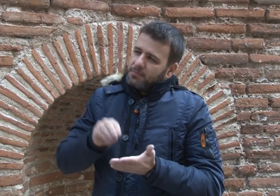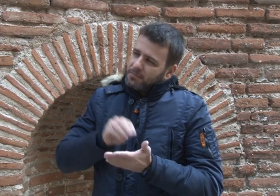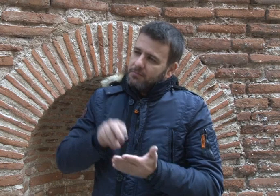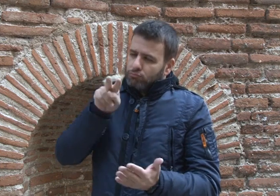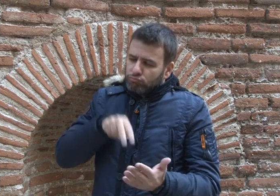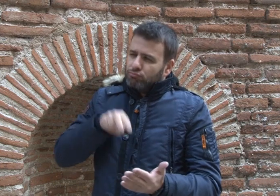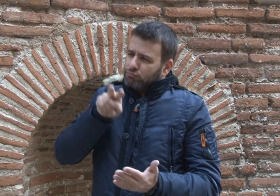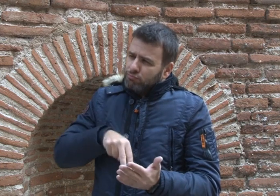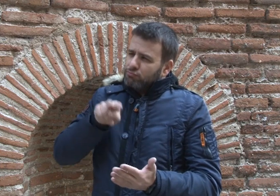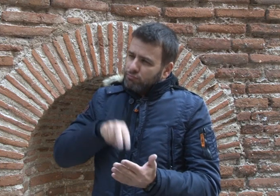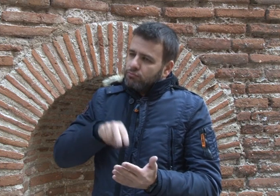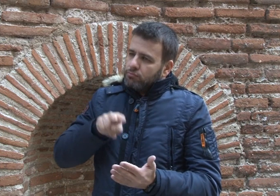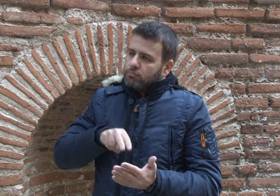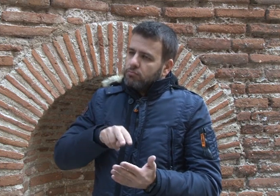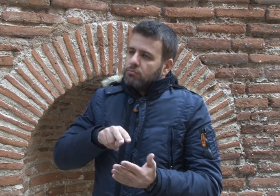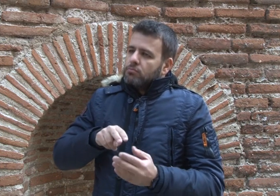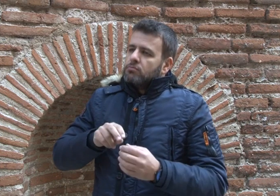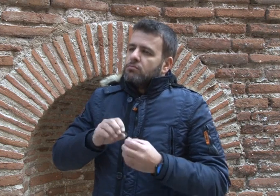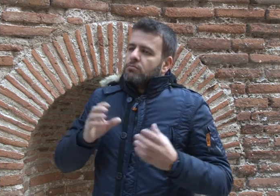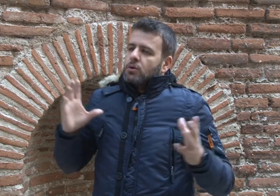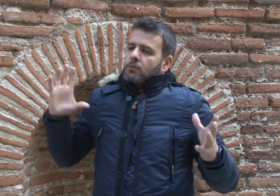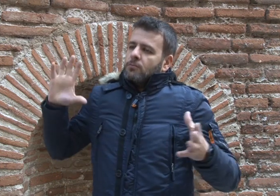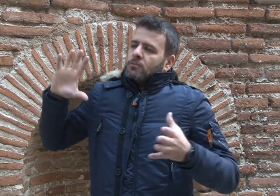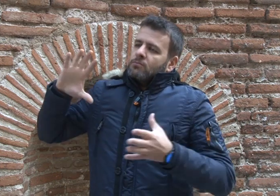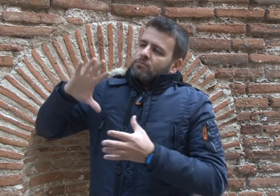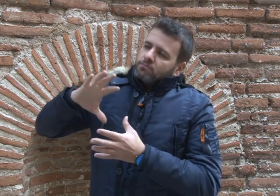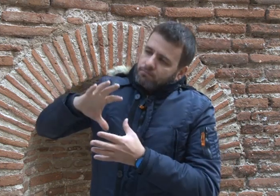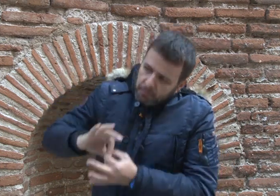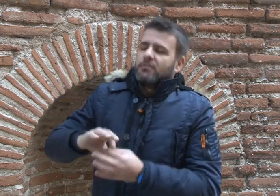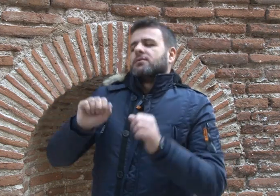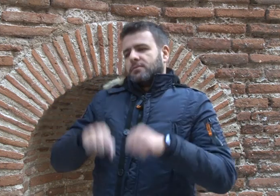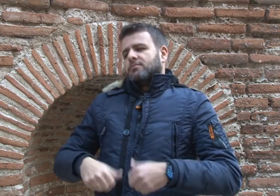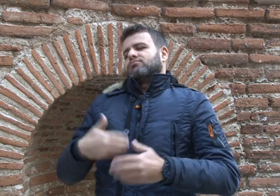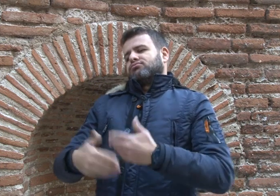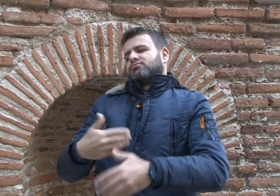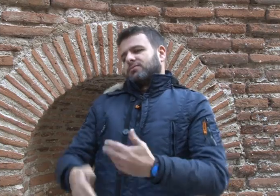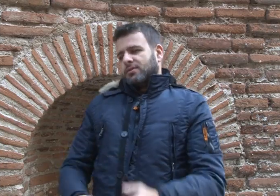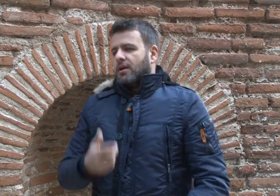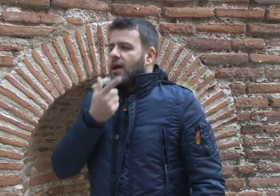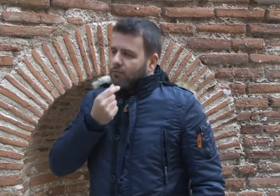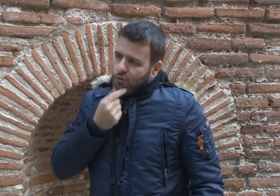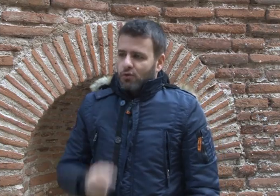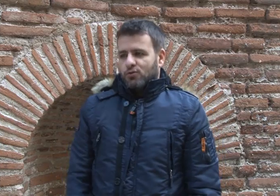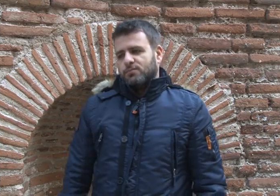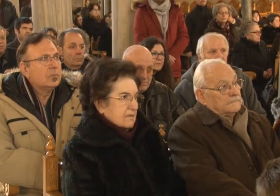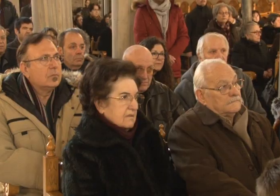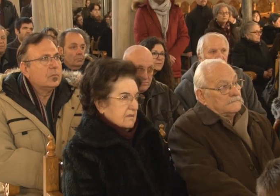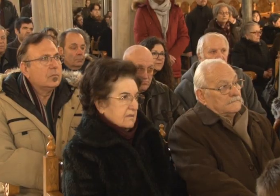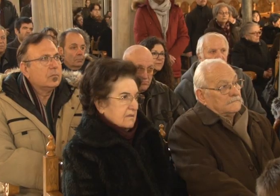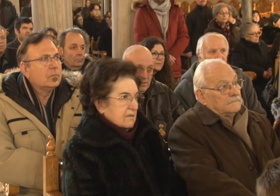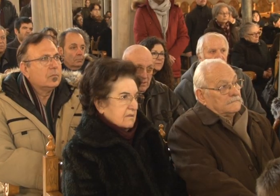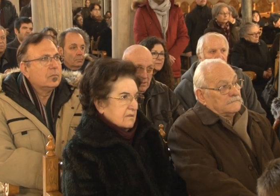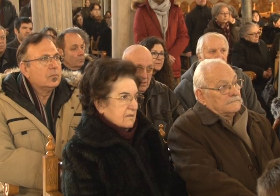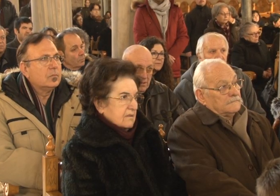πρέπει να διαβάζει και κανείς μόνος του και τα ίδια τα κείμενα. Είναι όλα μαζί μια συνεργασία και έρχονται και είναι